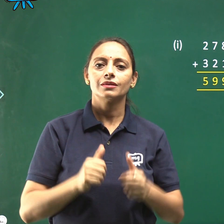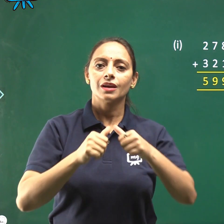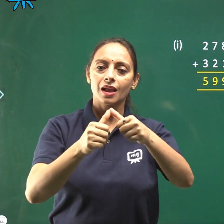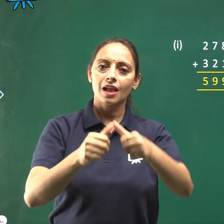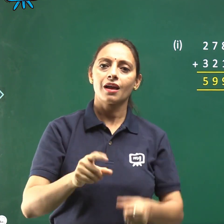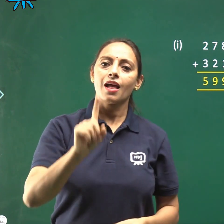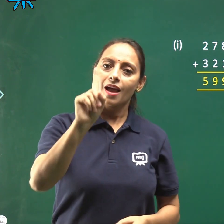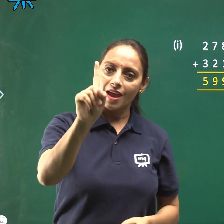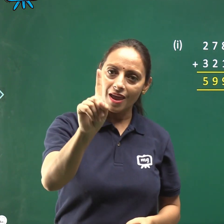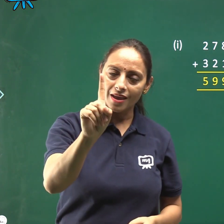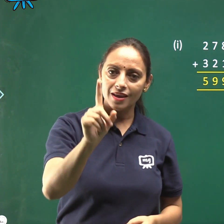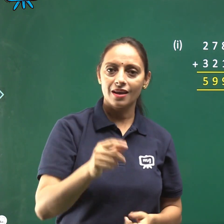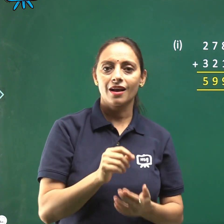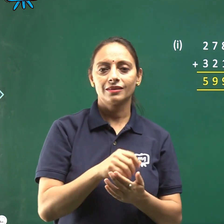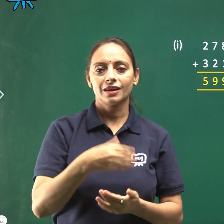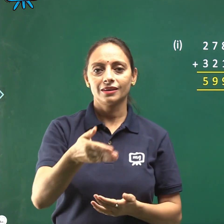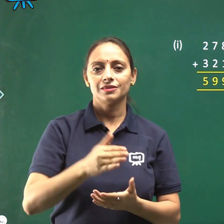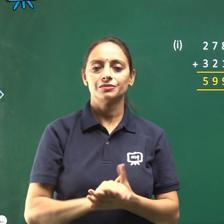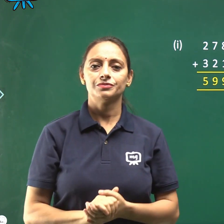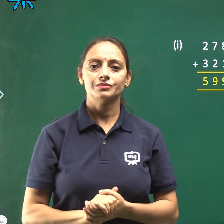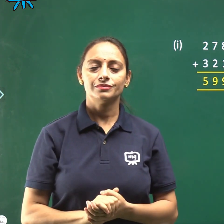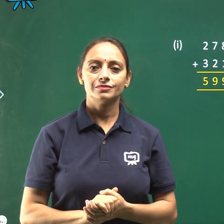उत्तर 1 ही आता है।